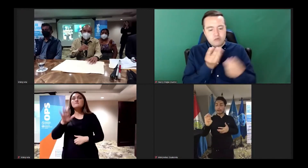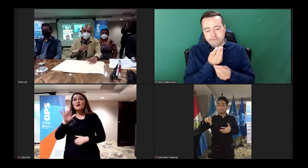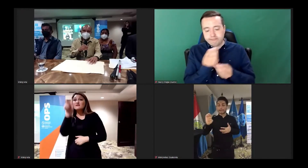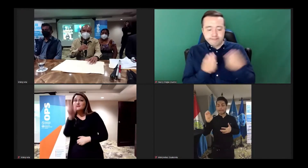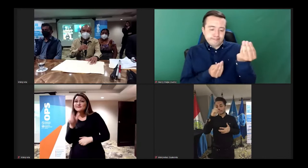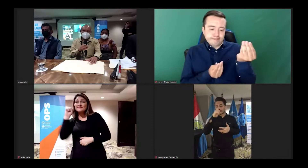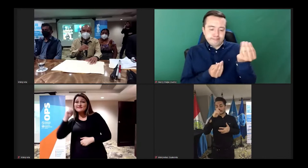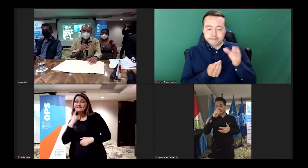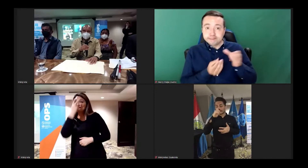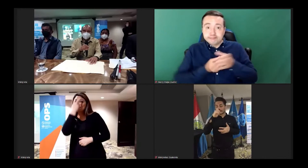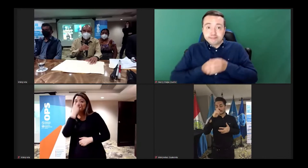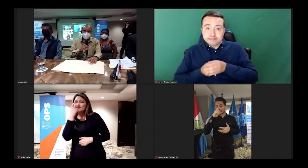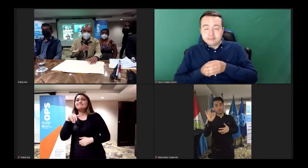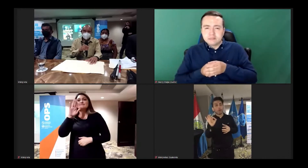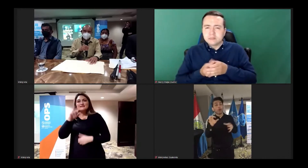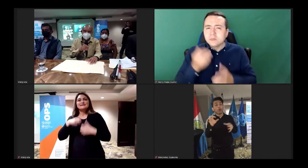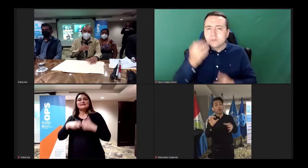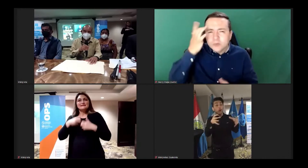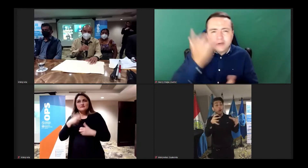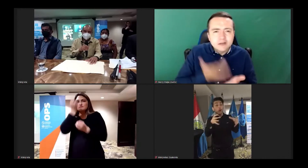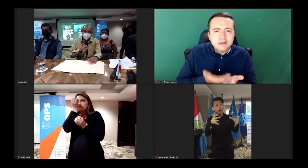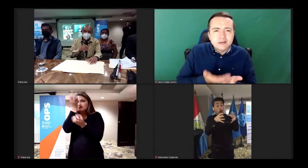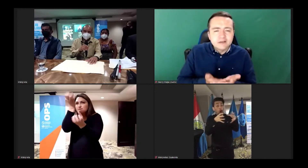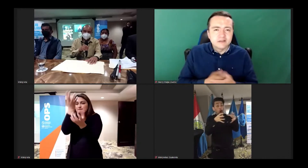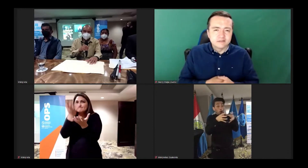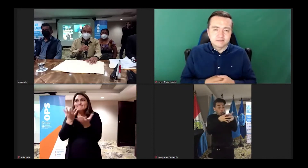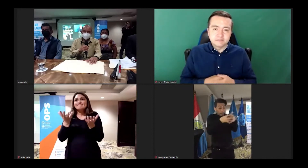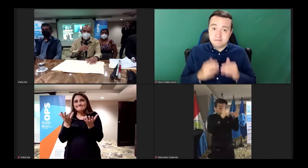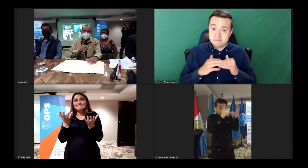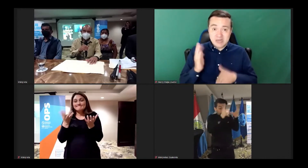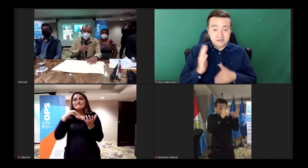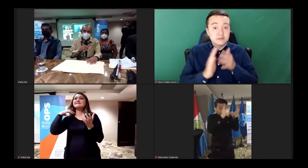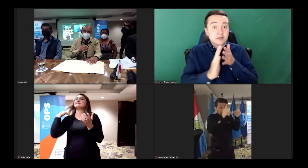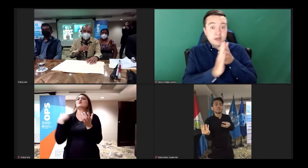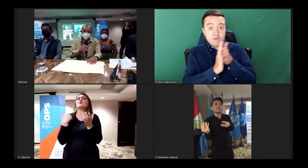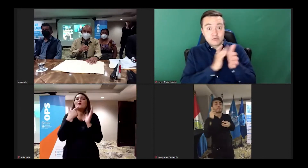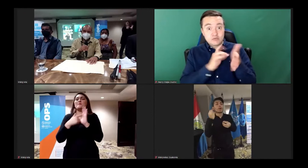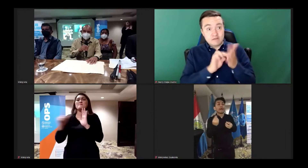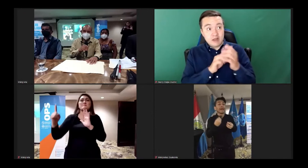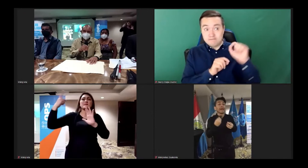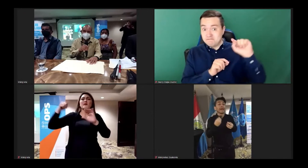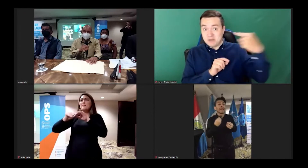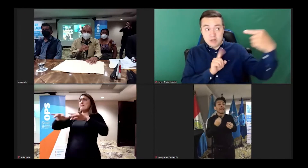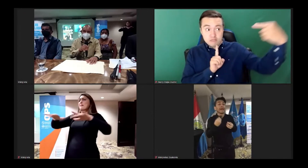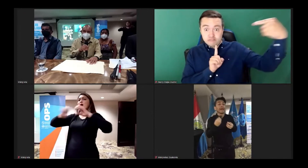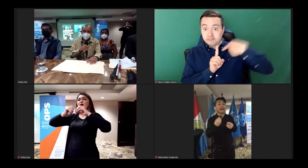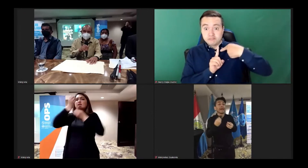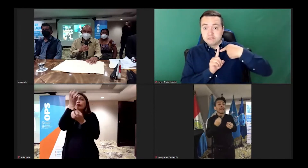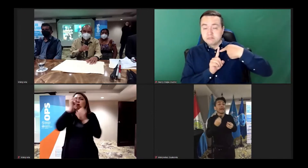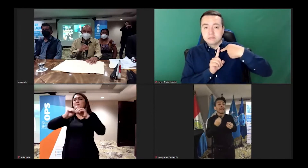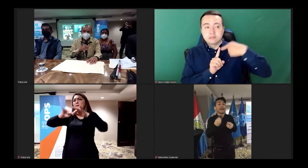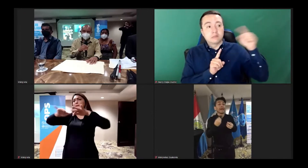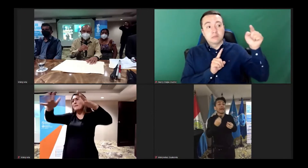las ocasiones la información la recibimos de segunda o incluso de tercera